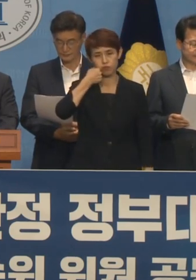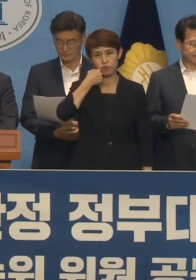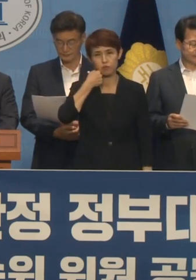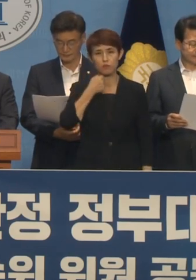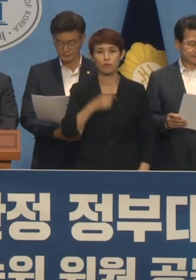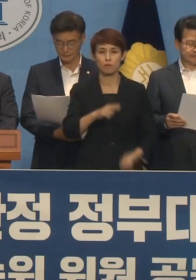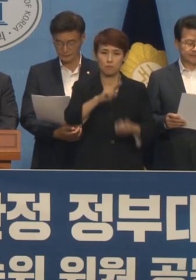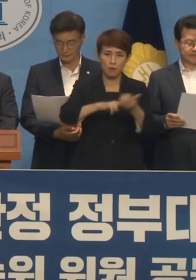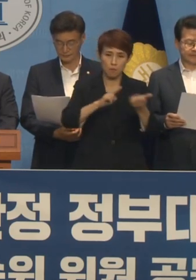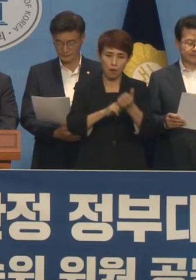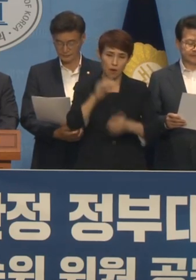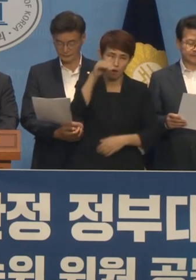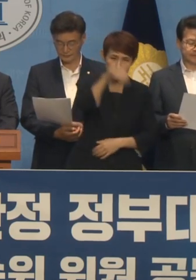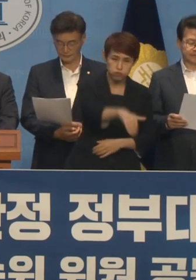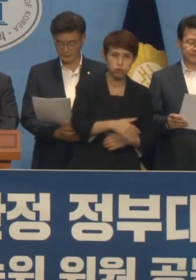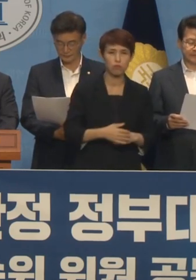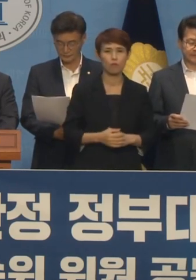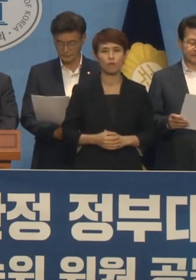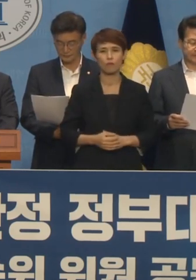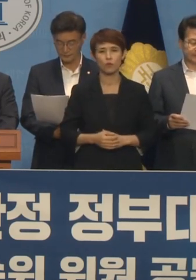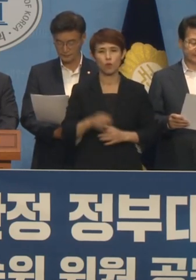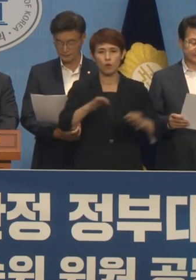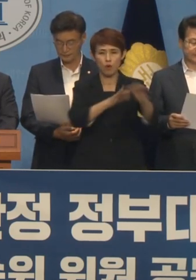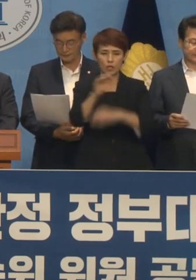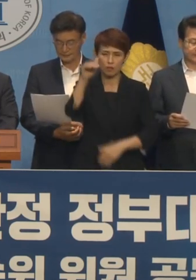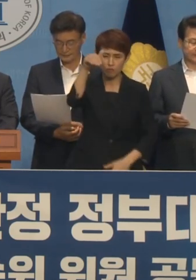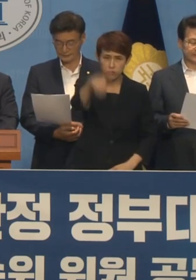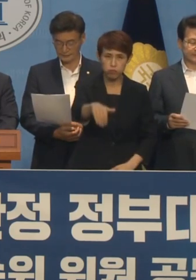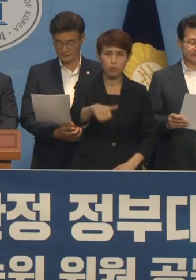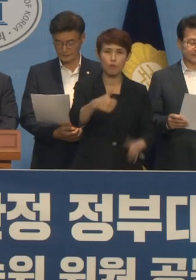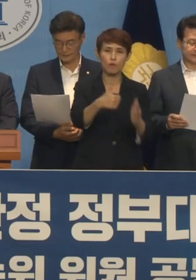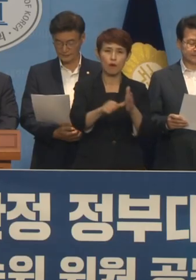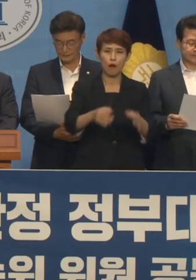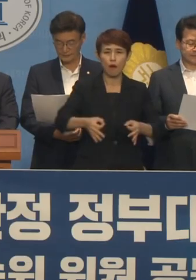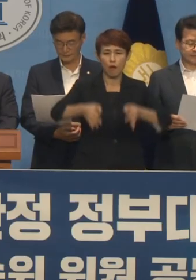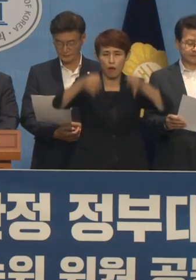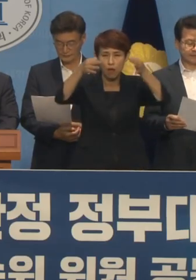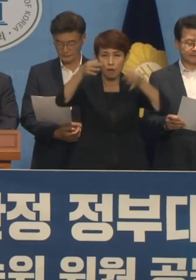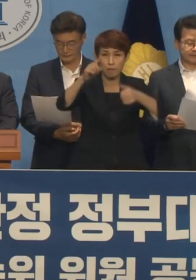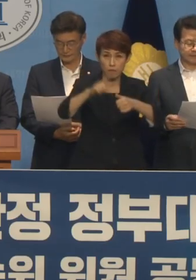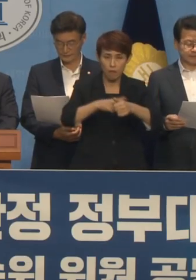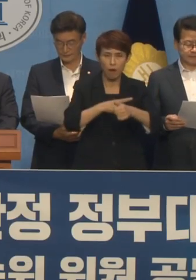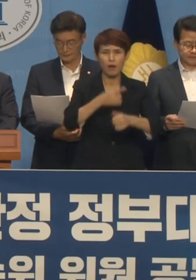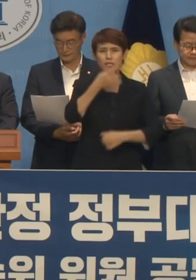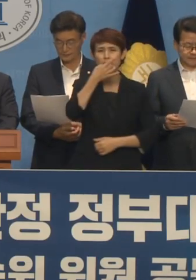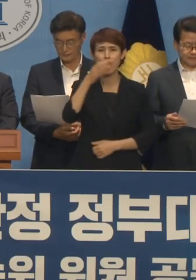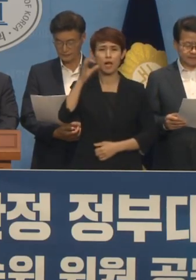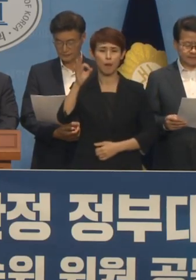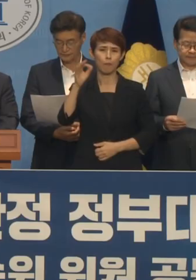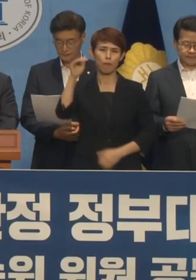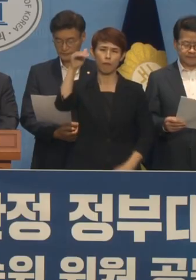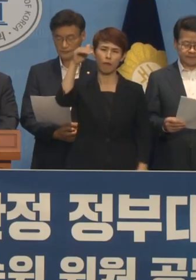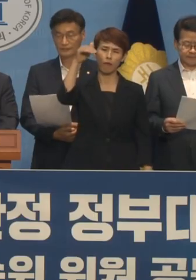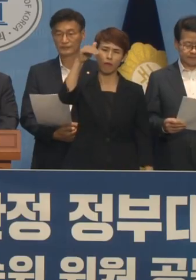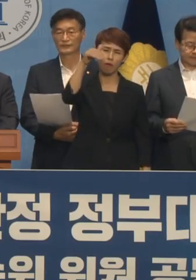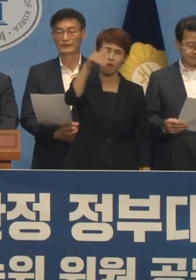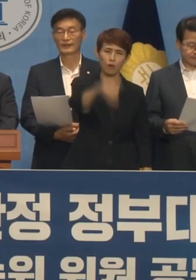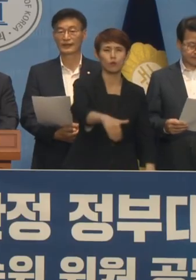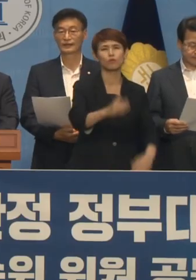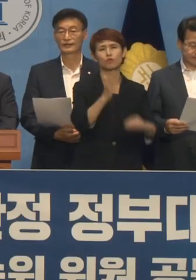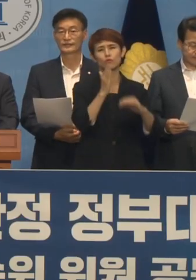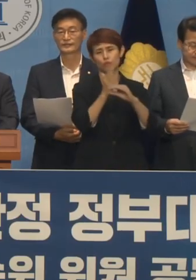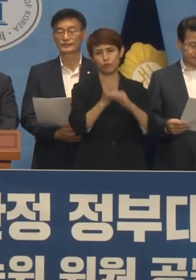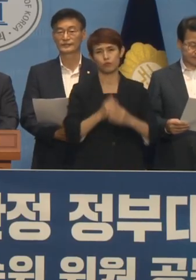경기 침체 그리고 가뜩이나 어려운 고물가 시기에 유독 쌀값만이 하락을 멈추지 않고